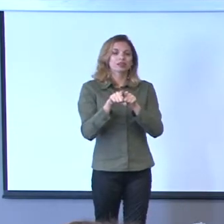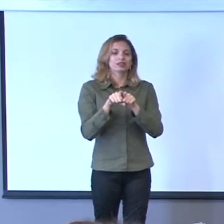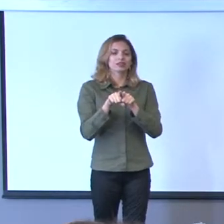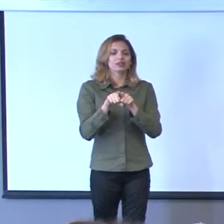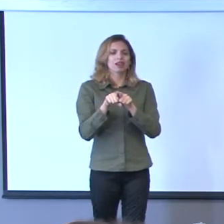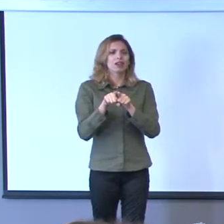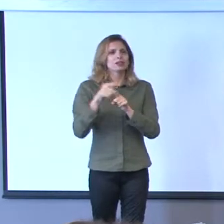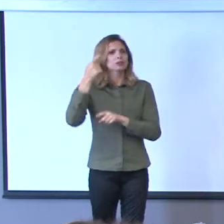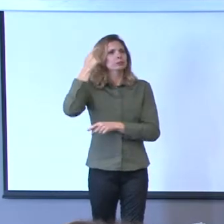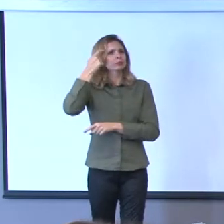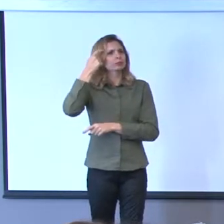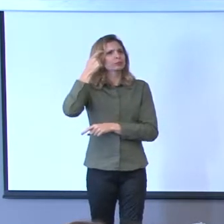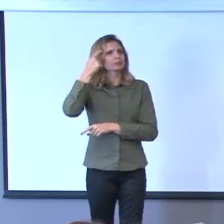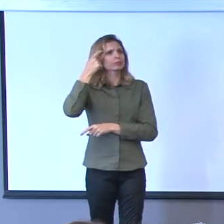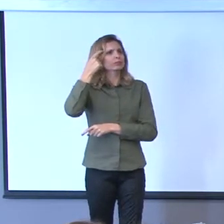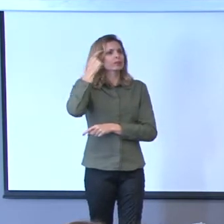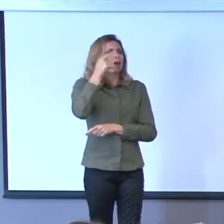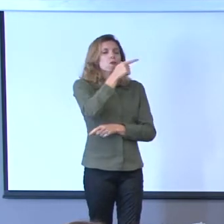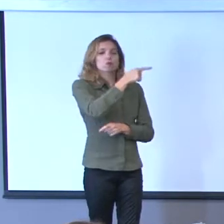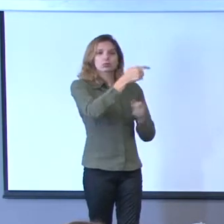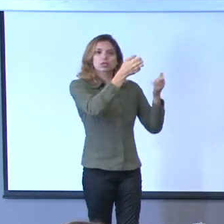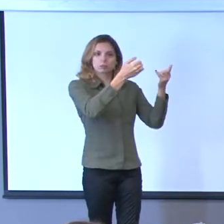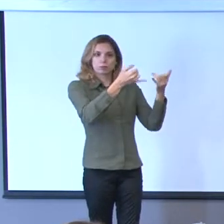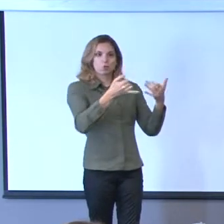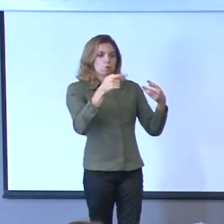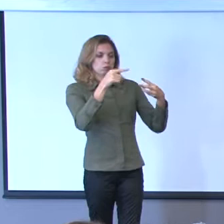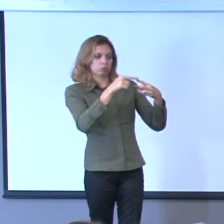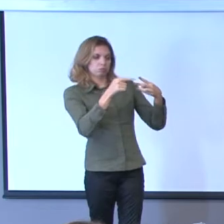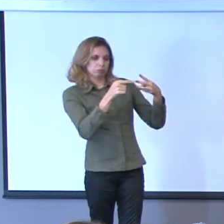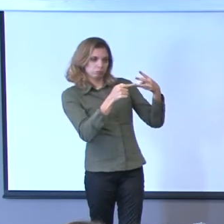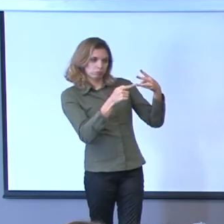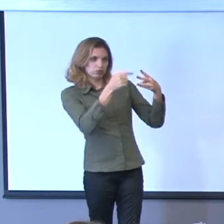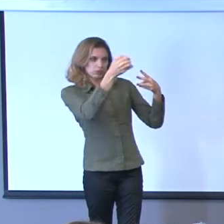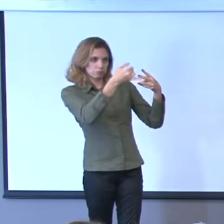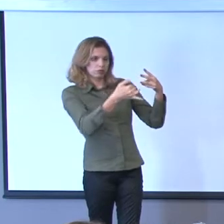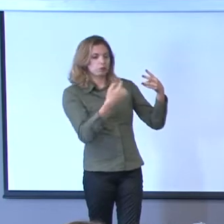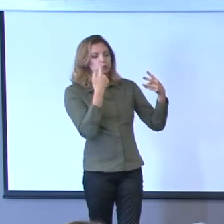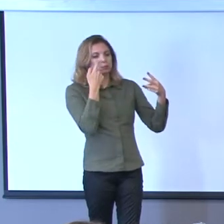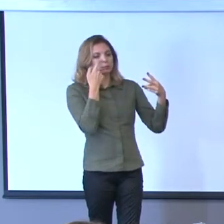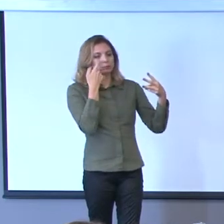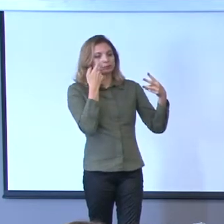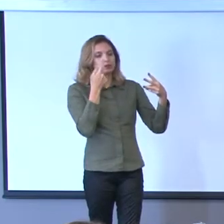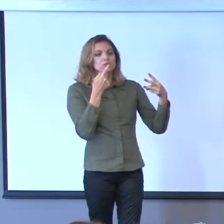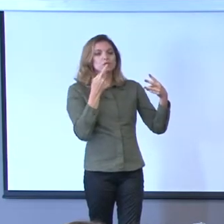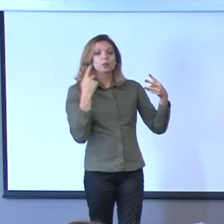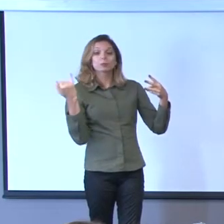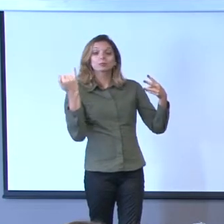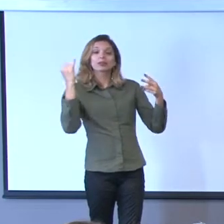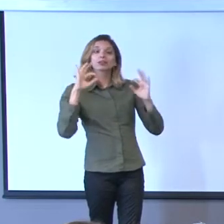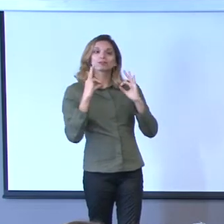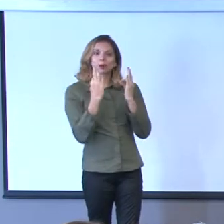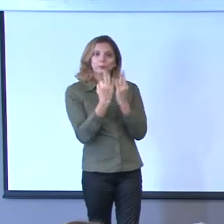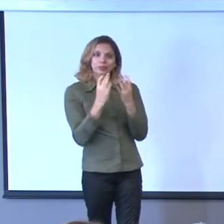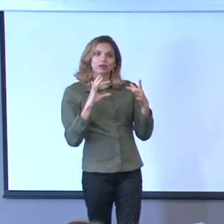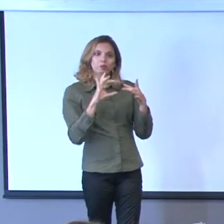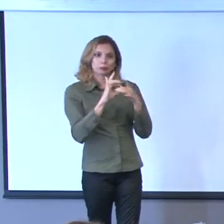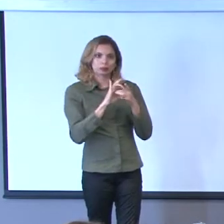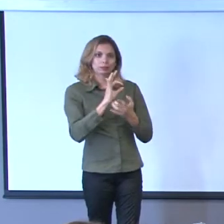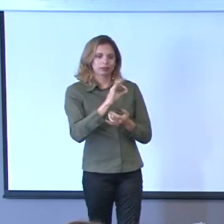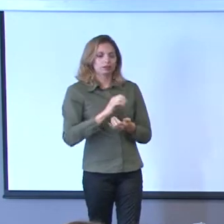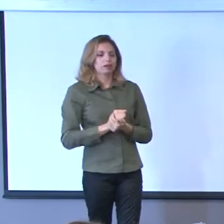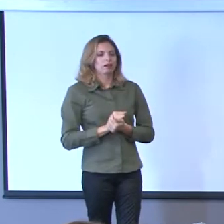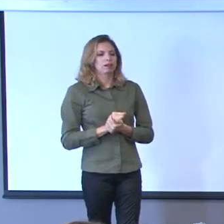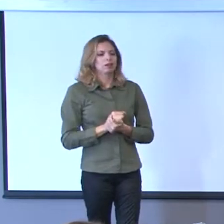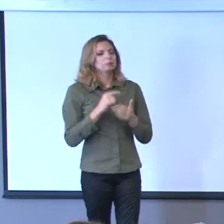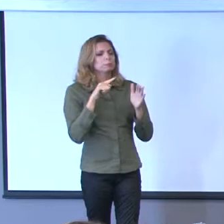Até que ponto você colocou, entre os seus 3 pontos que você elencou aí, você colocou o envolvimento da família, né? De que